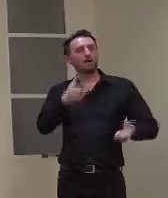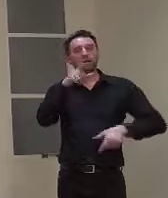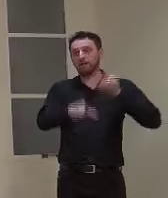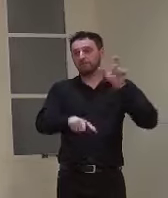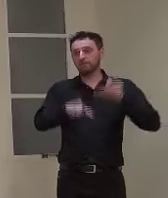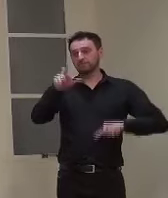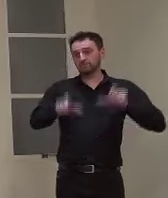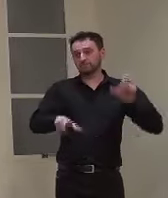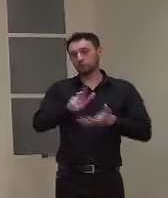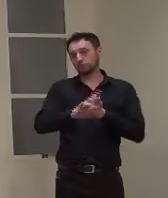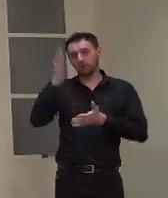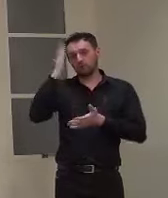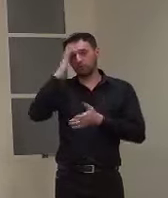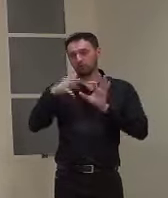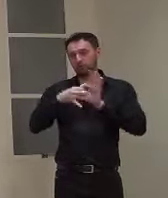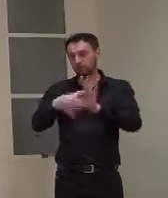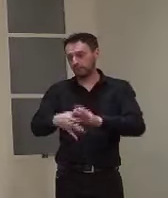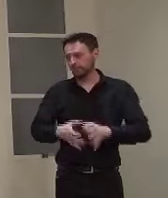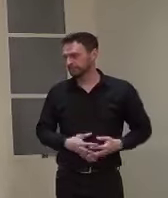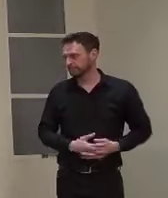relación a la cultura